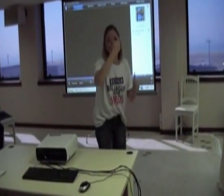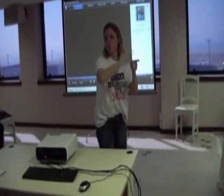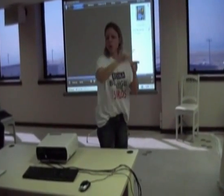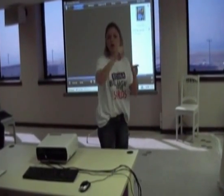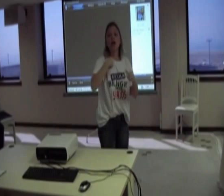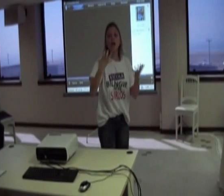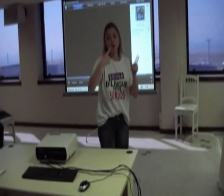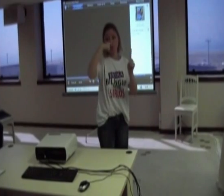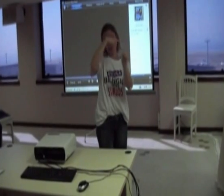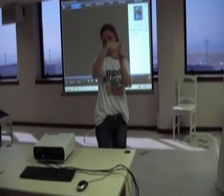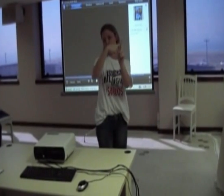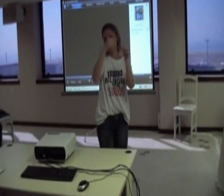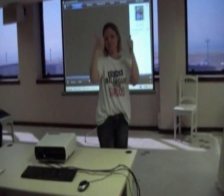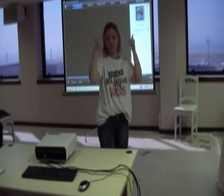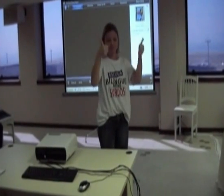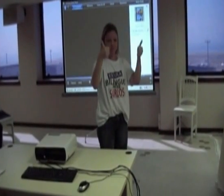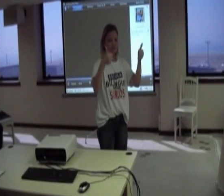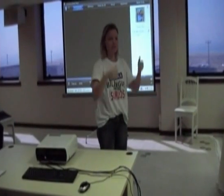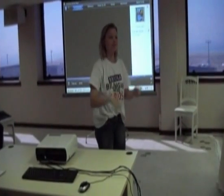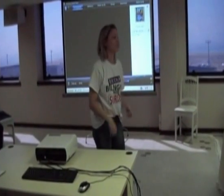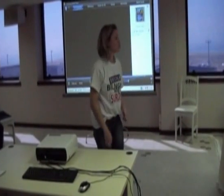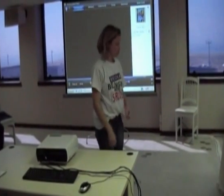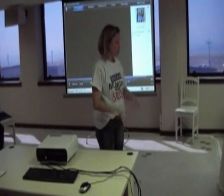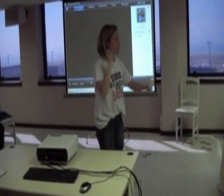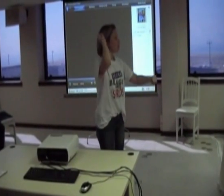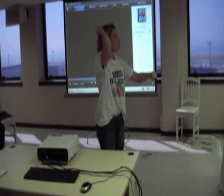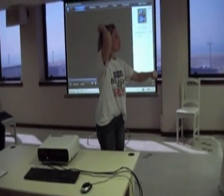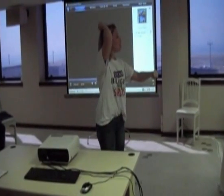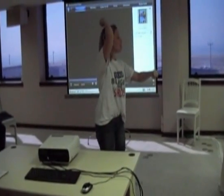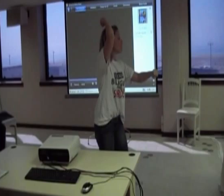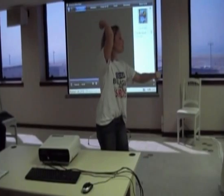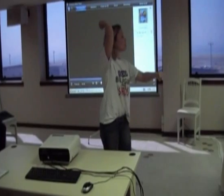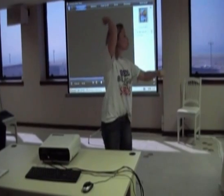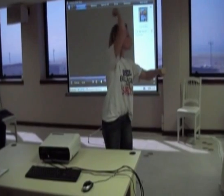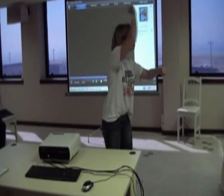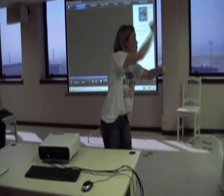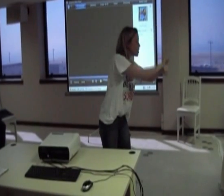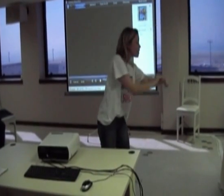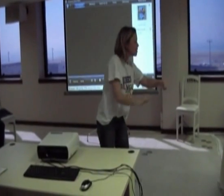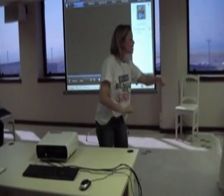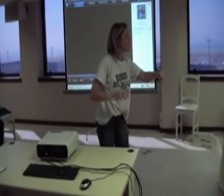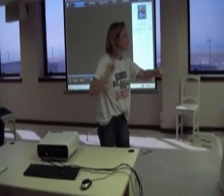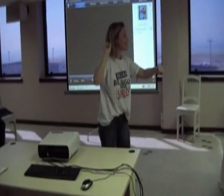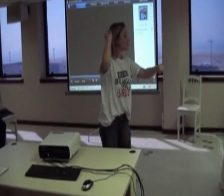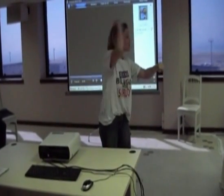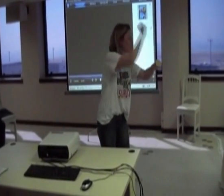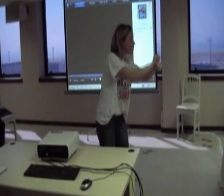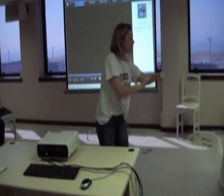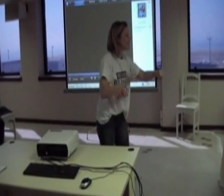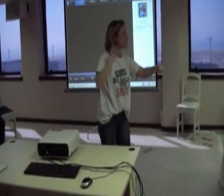Rapidamente, não há problema se vocês não façam da maneira que vocês conseguirem fazer esse sinal. Eu queria que vocês copiassem comigo.